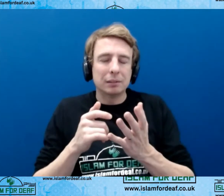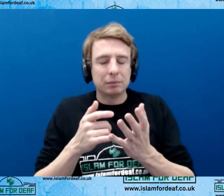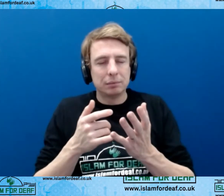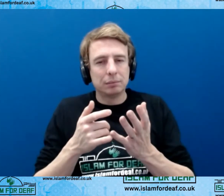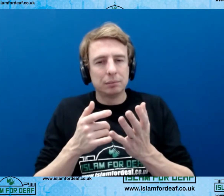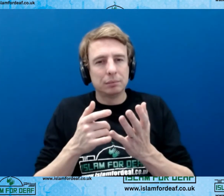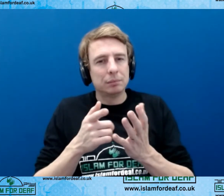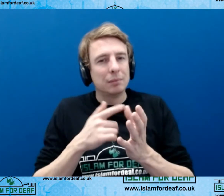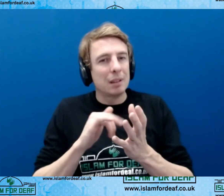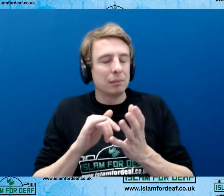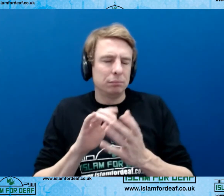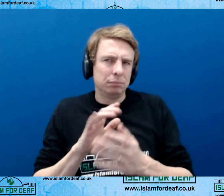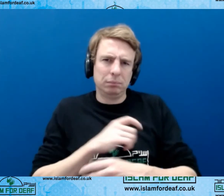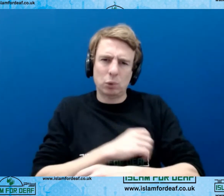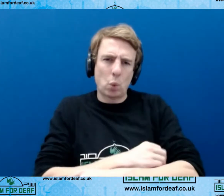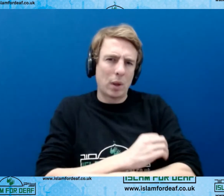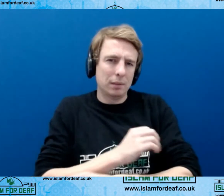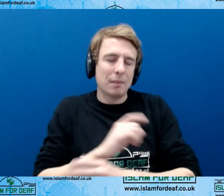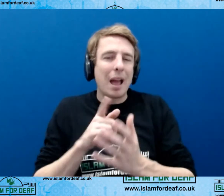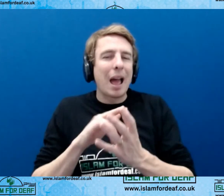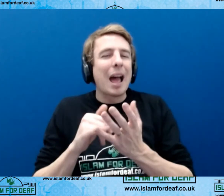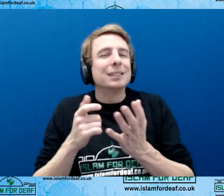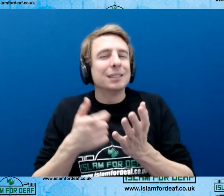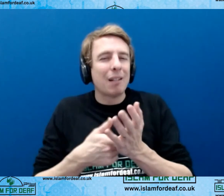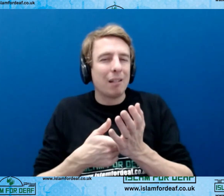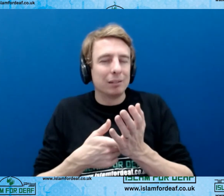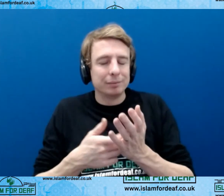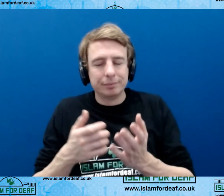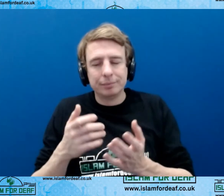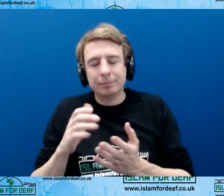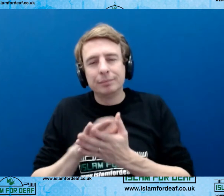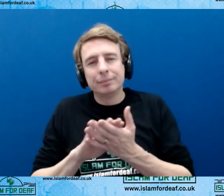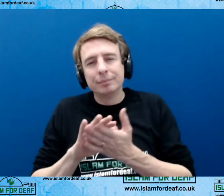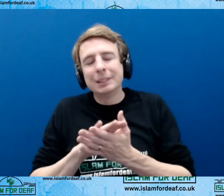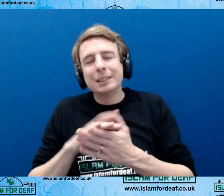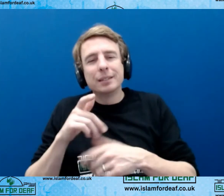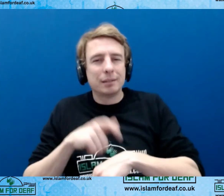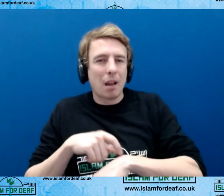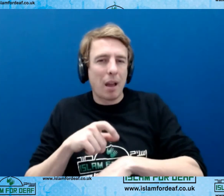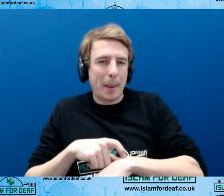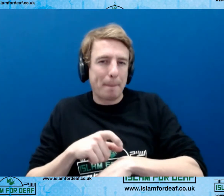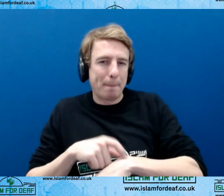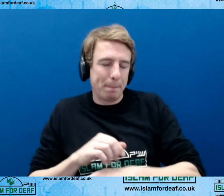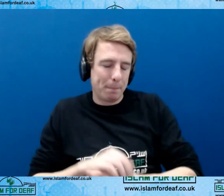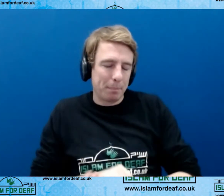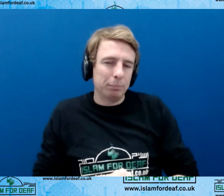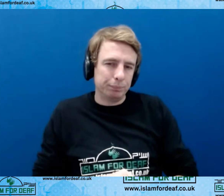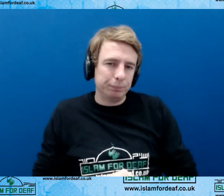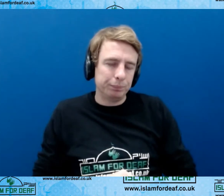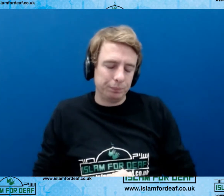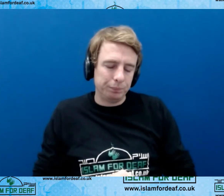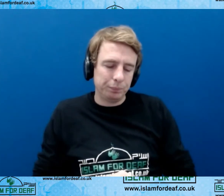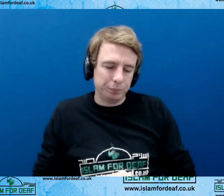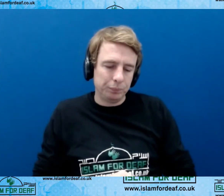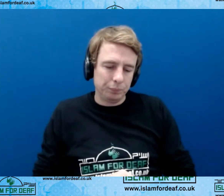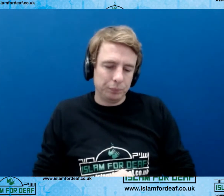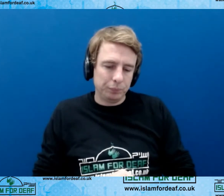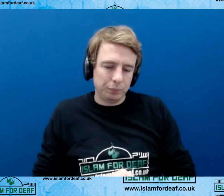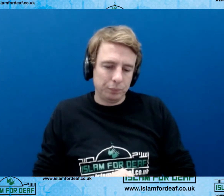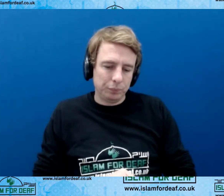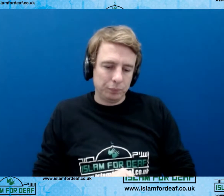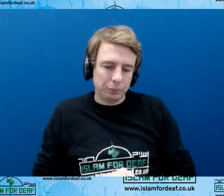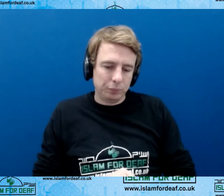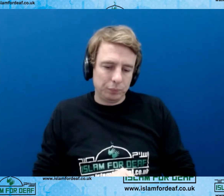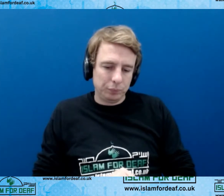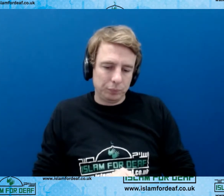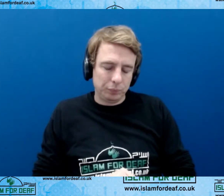يشاء. And Allah the Most High has the right to make an oath by whatever He wills.